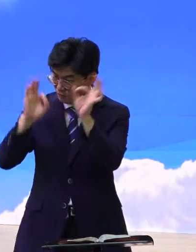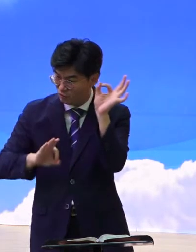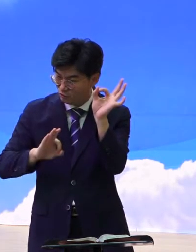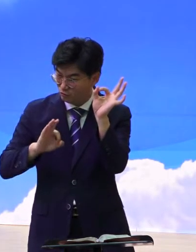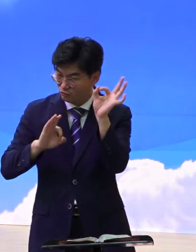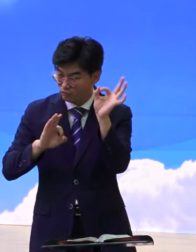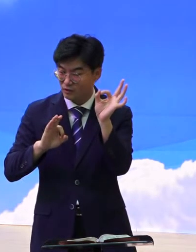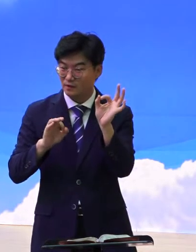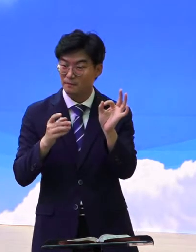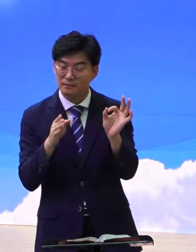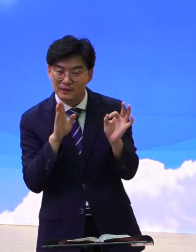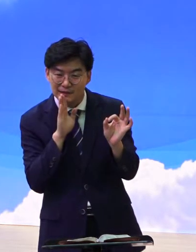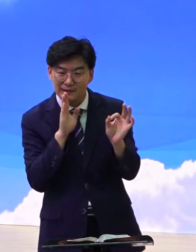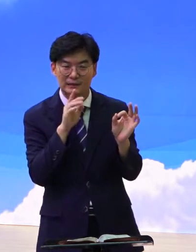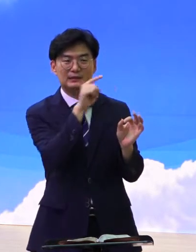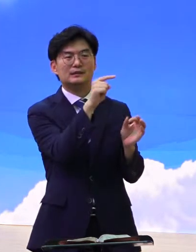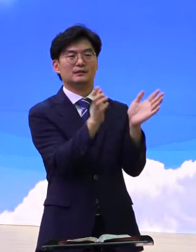이야기한 것입니다.